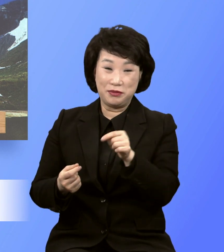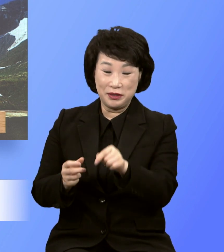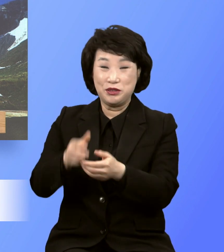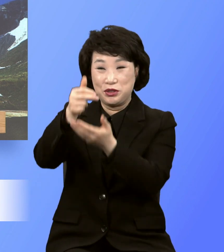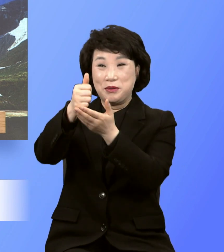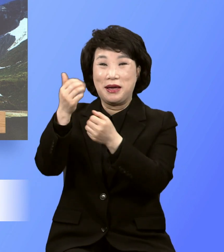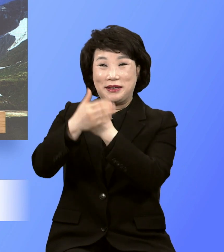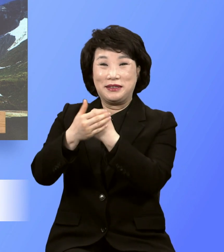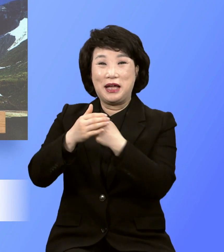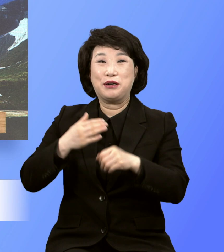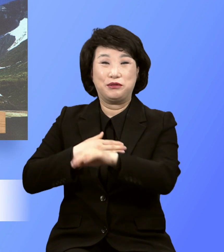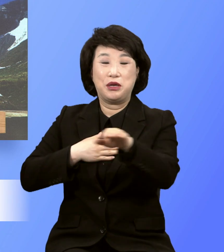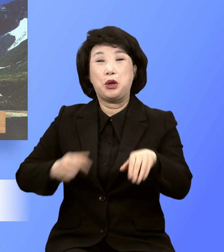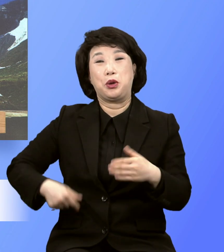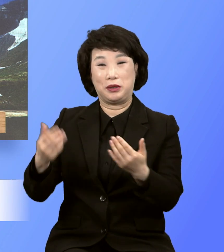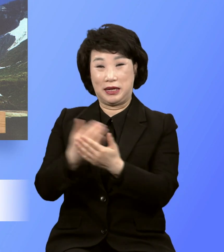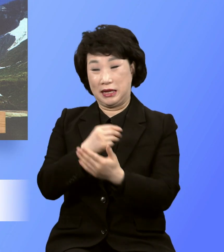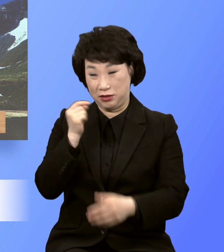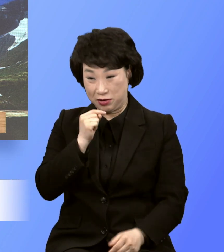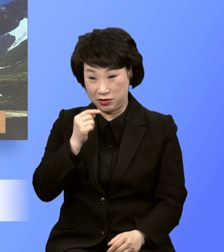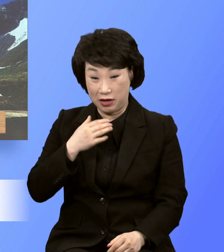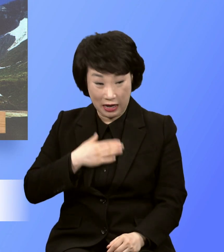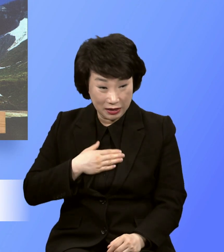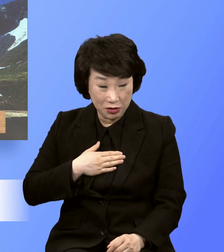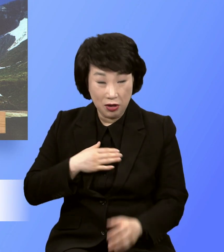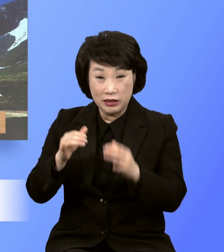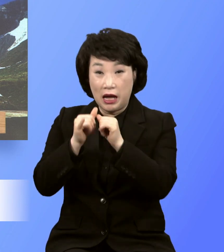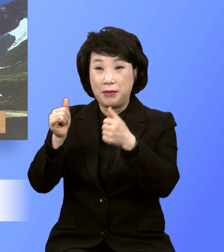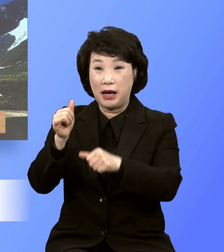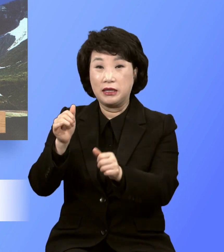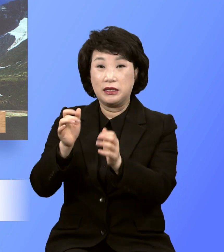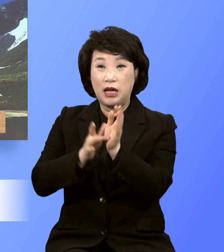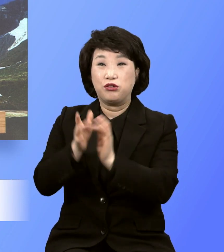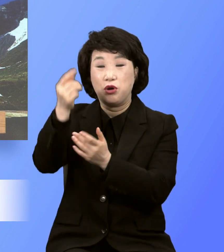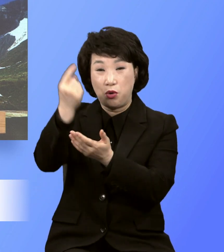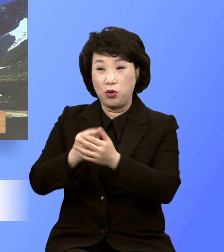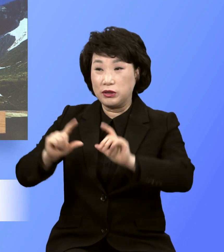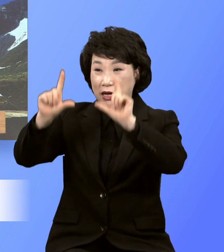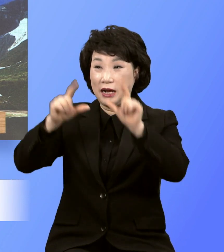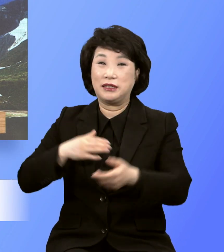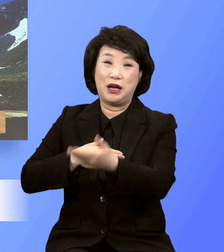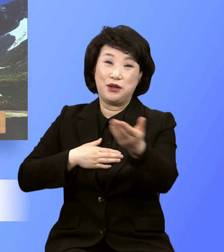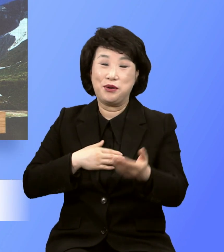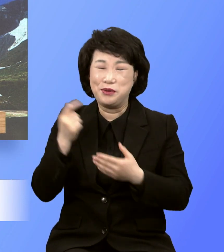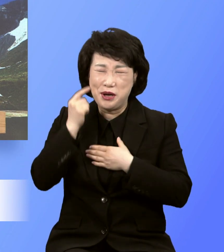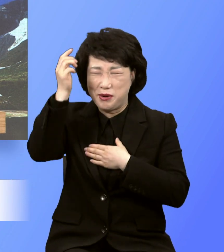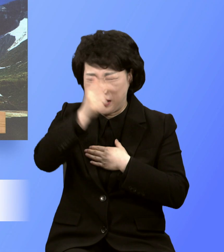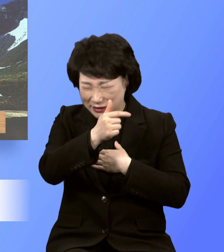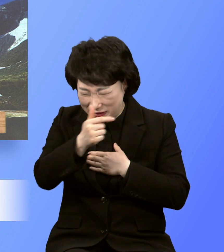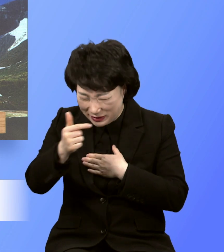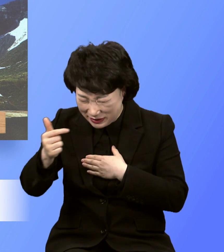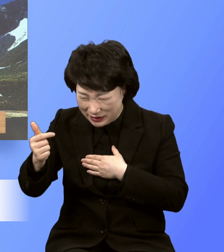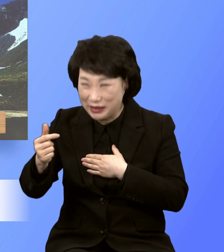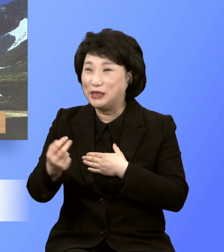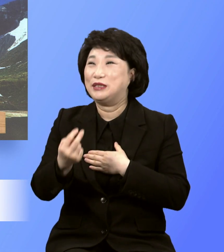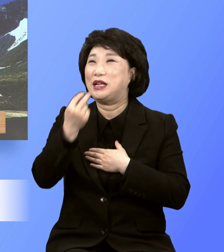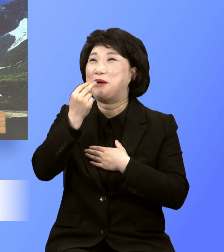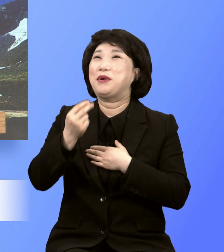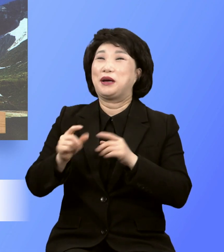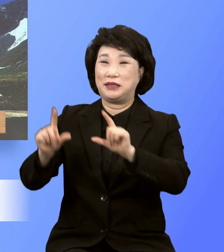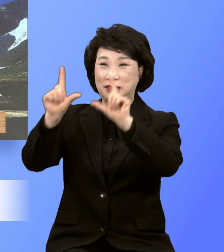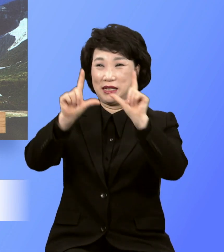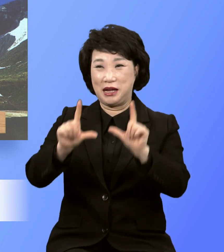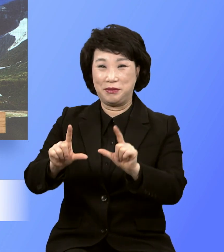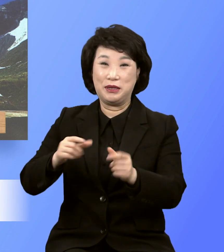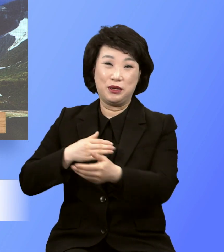앞에 철저하게 회개하고 인자에 임하는 그날에 영광스러운 생명의